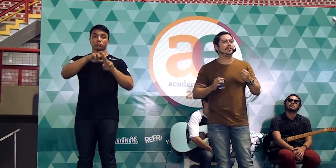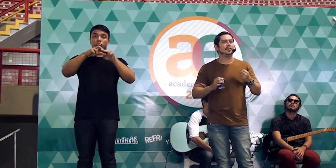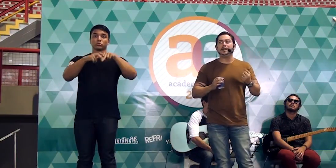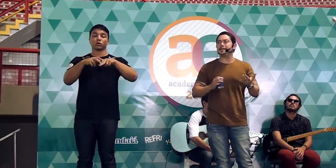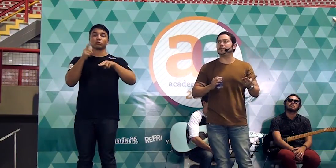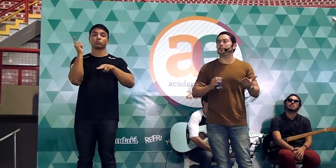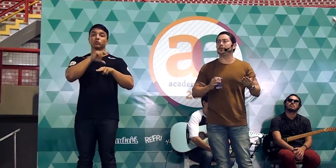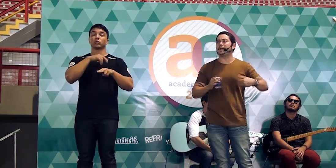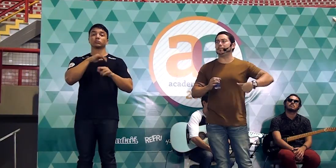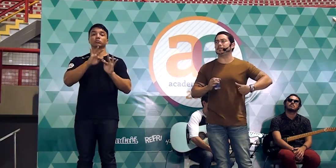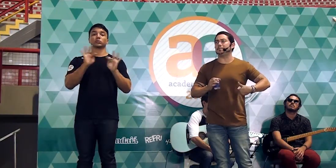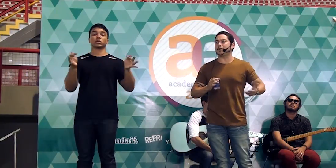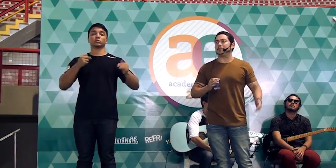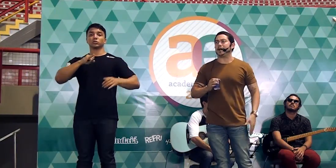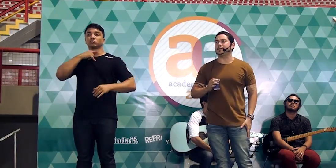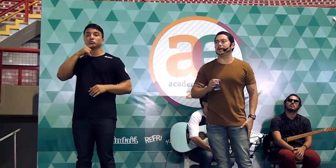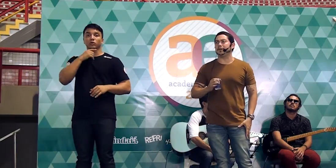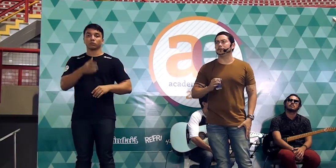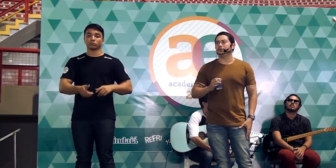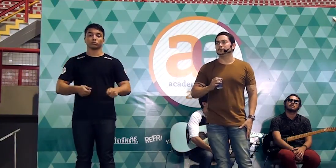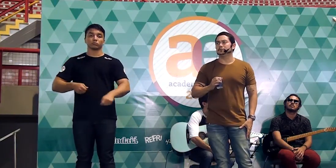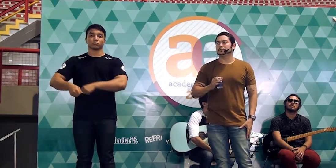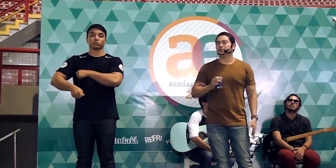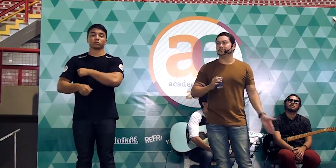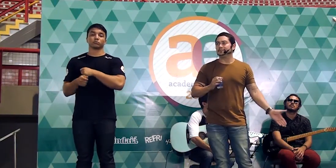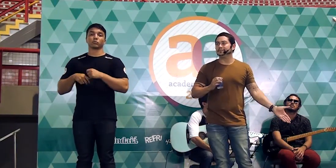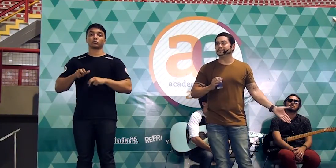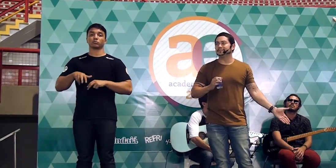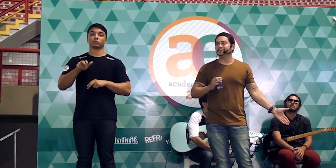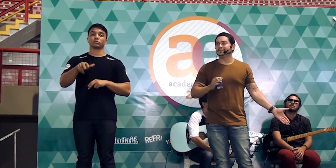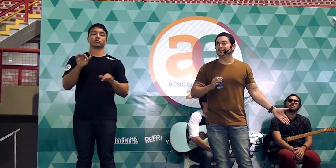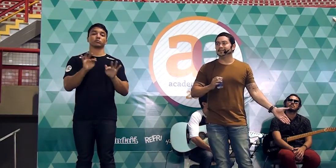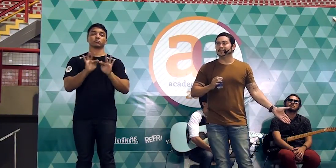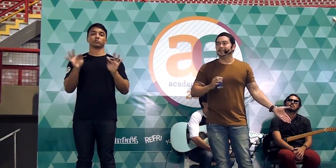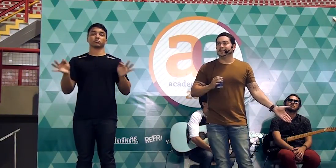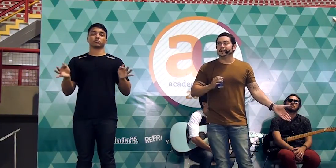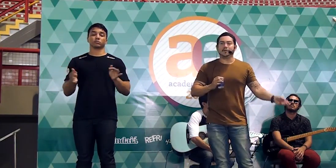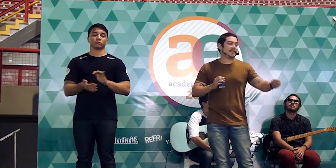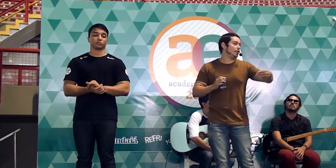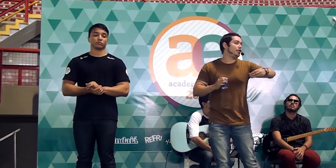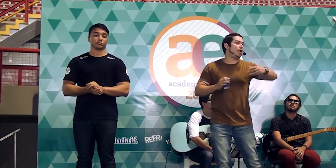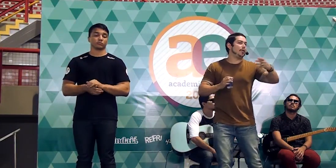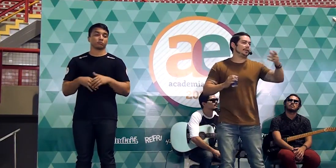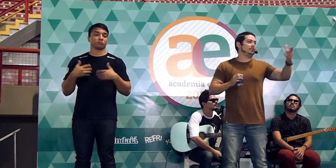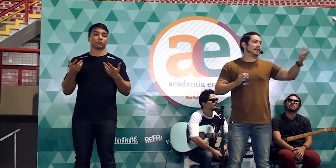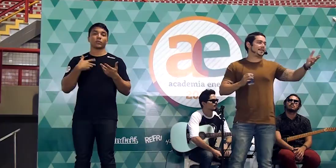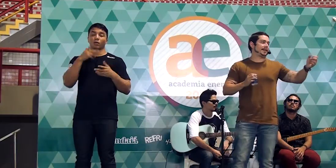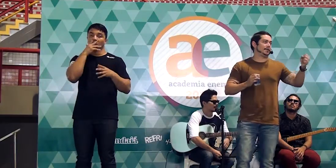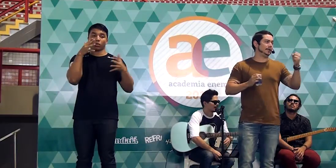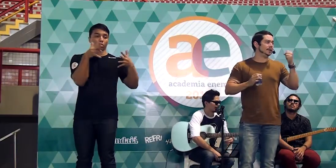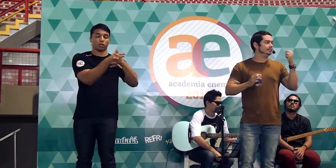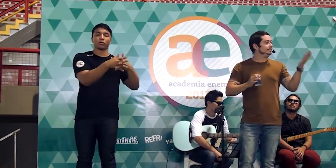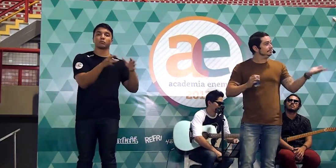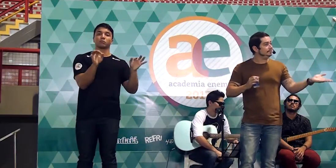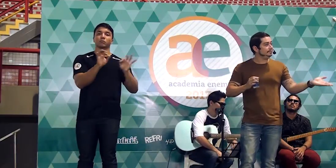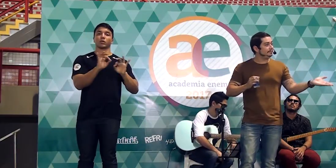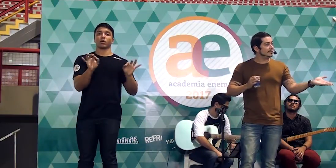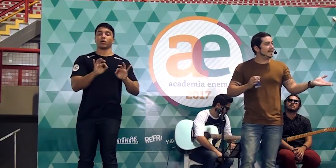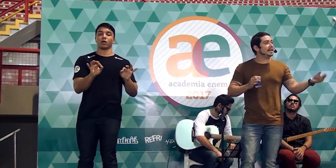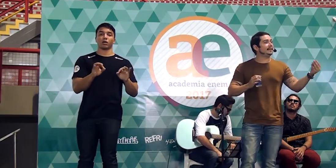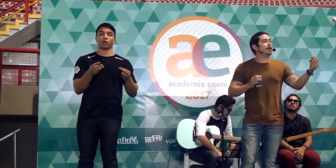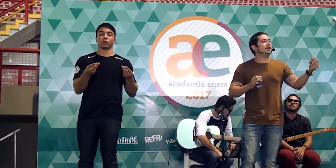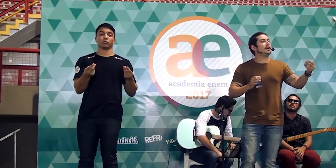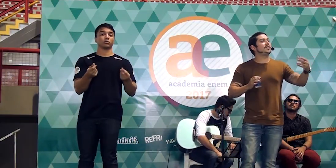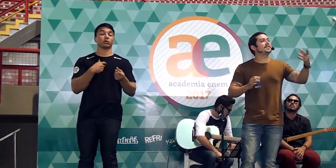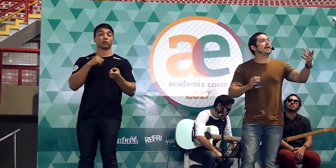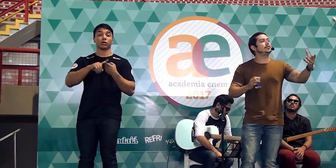skate, e se não puder, bota debaixo do braço e leva. Você não incomoda um terceiro.